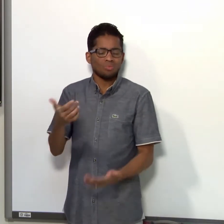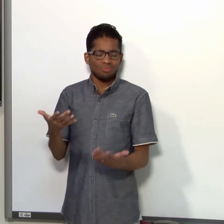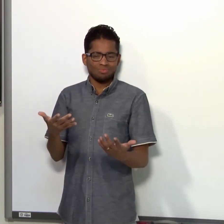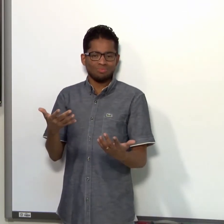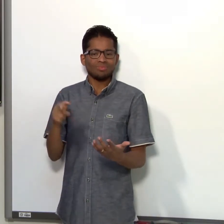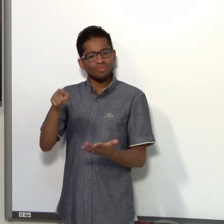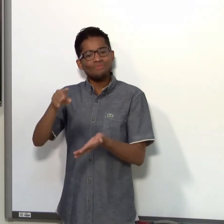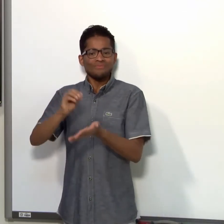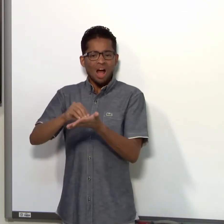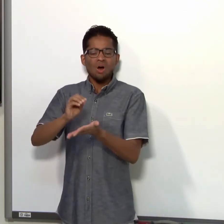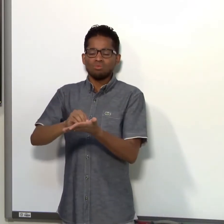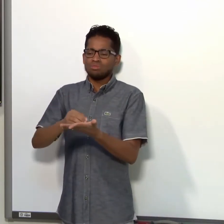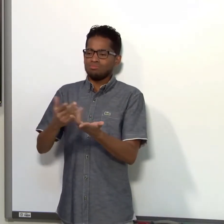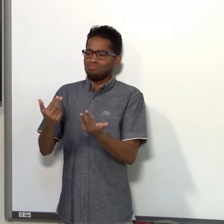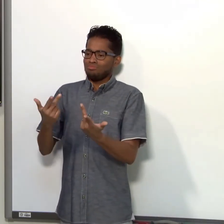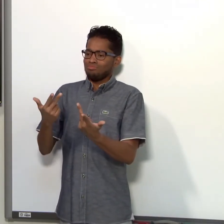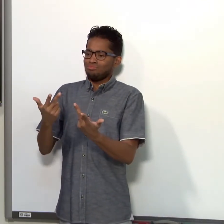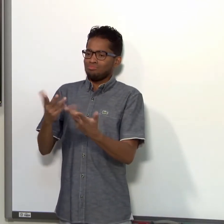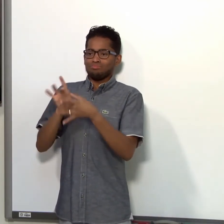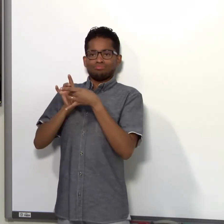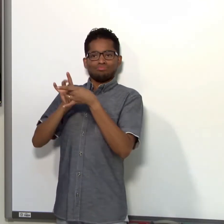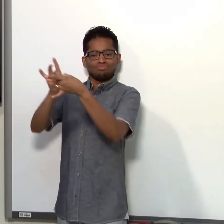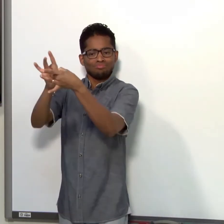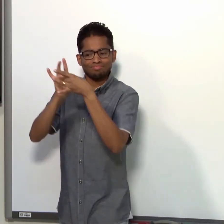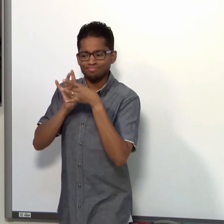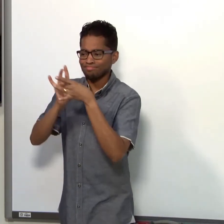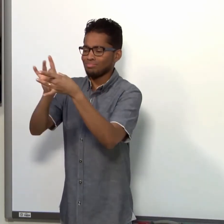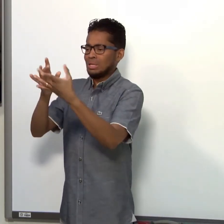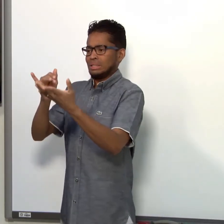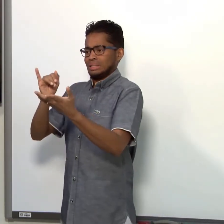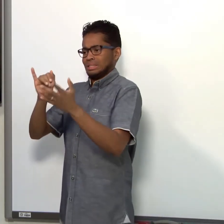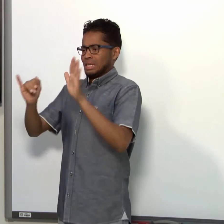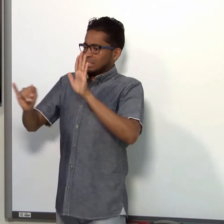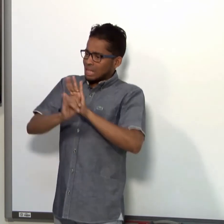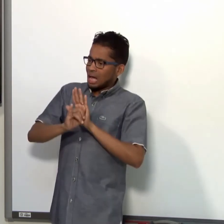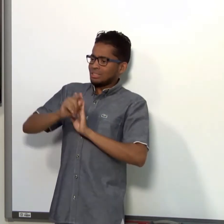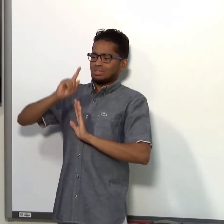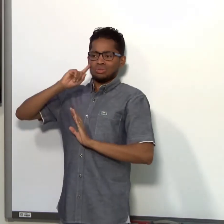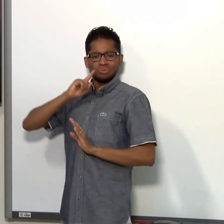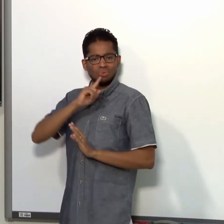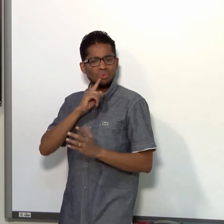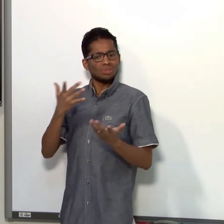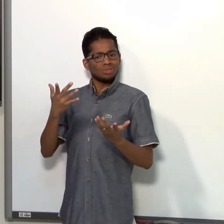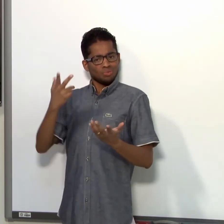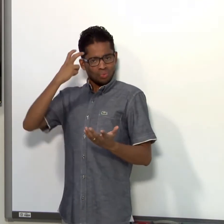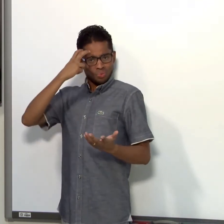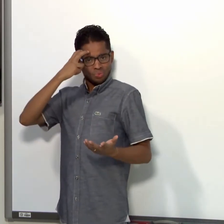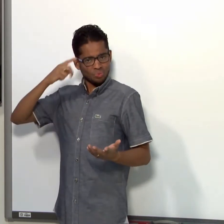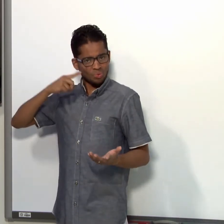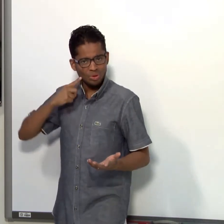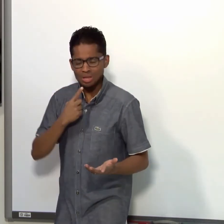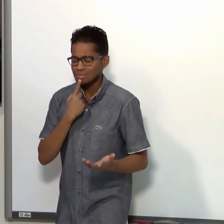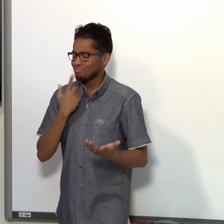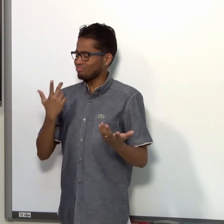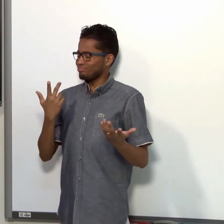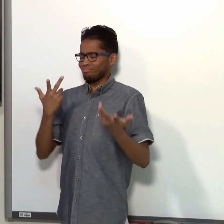pouco. Falta esse contato, mostrar a identidade surda, cultura surda, temas